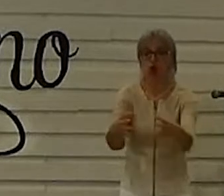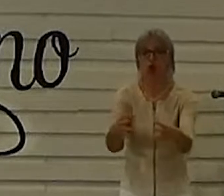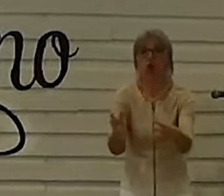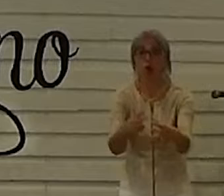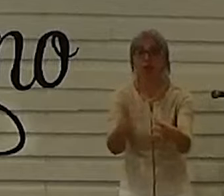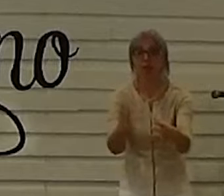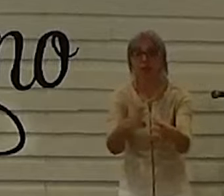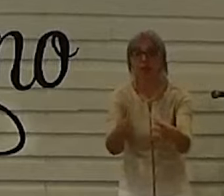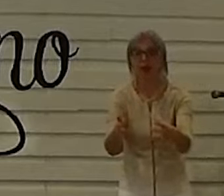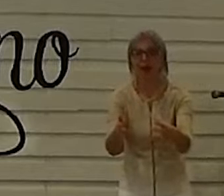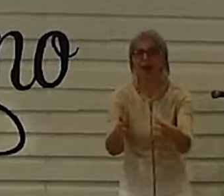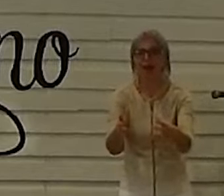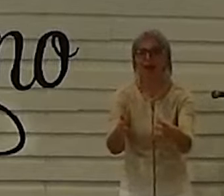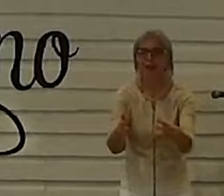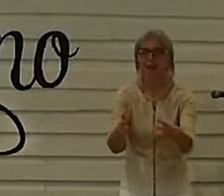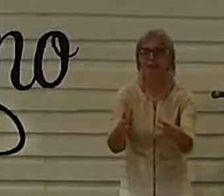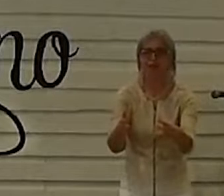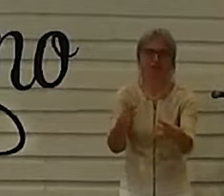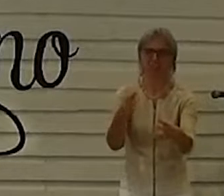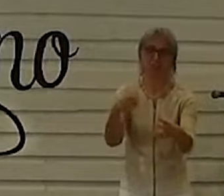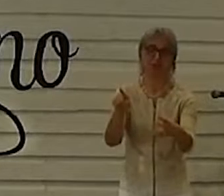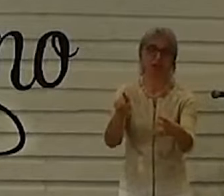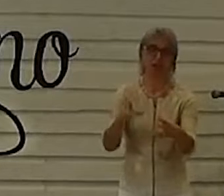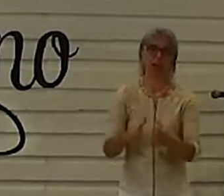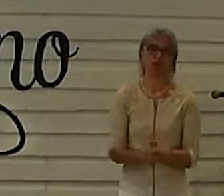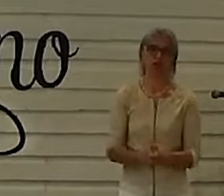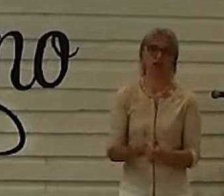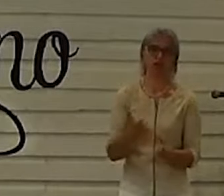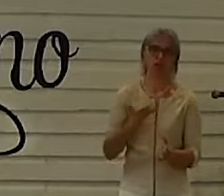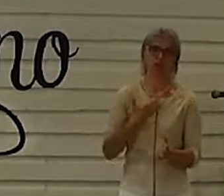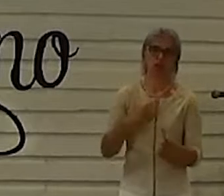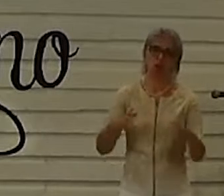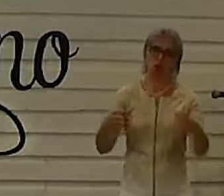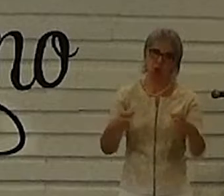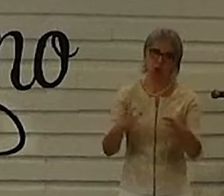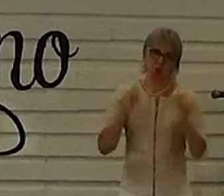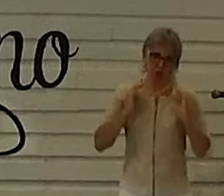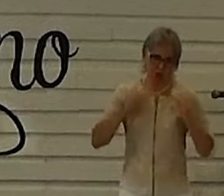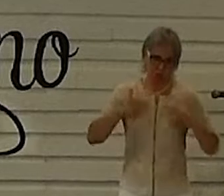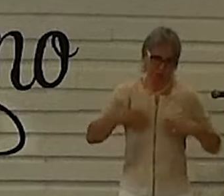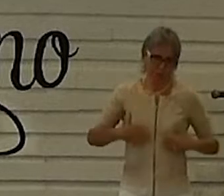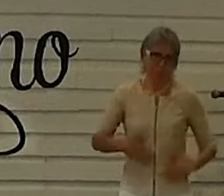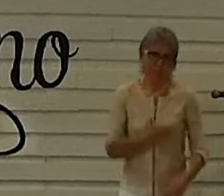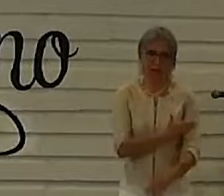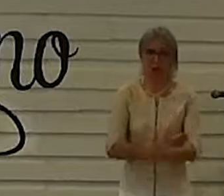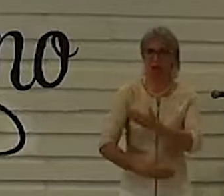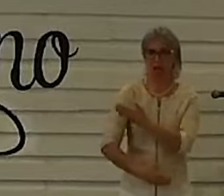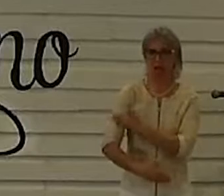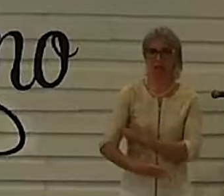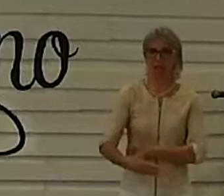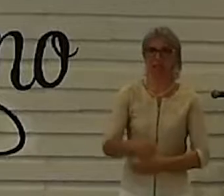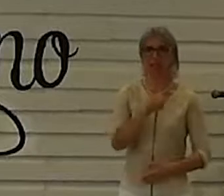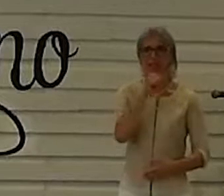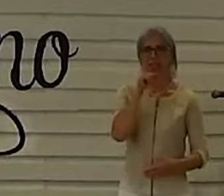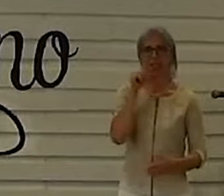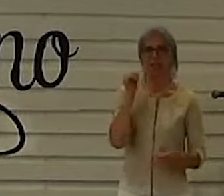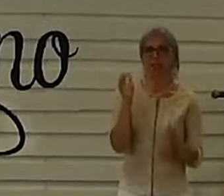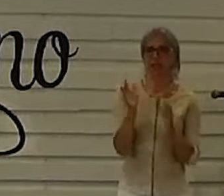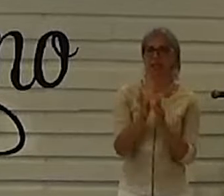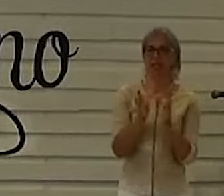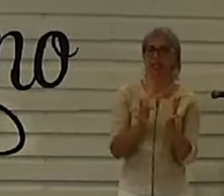Cristo, questo attira la gente. Ma chi sono questi? Sono la Chiesa di Marostica